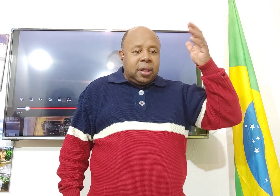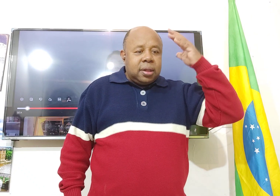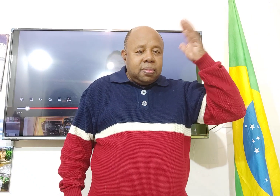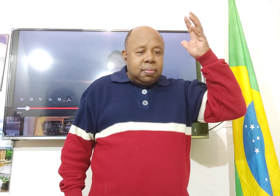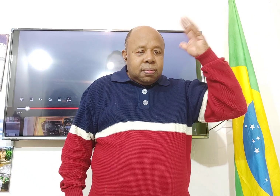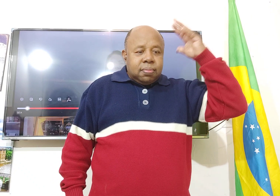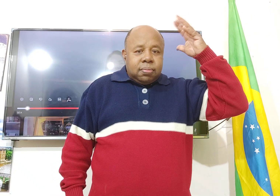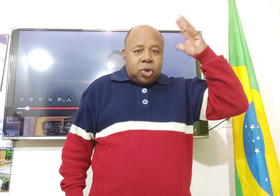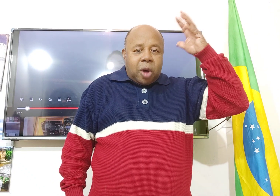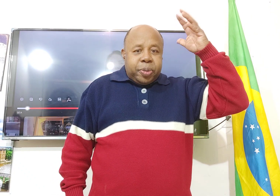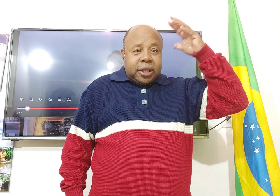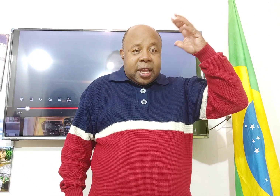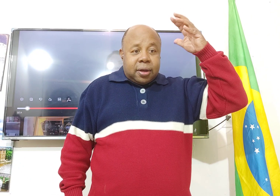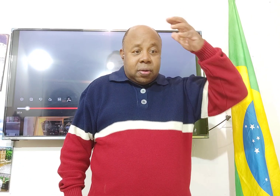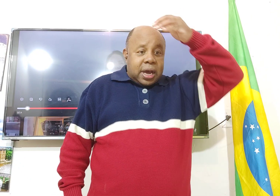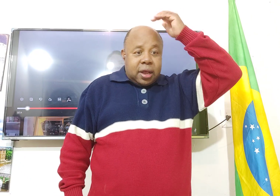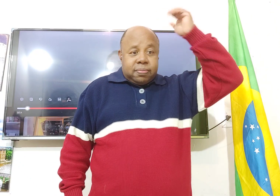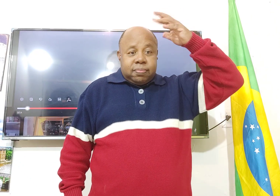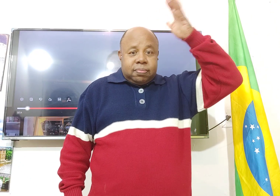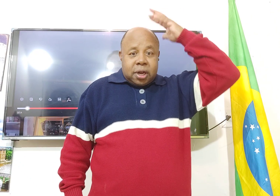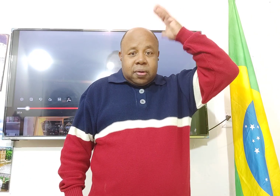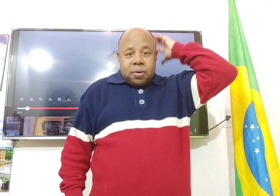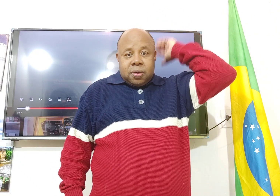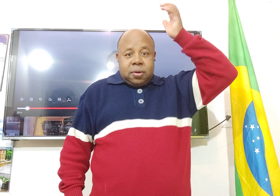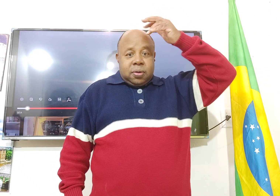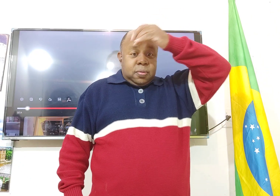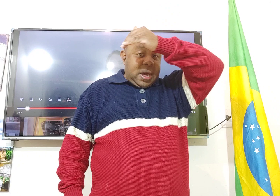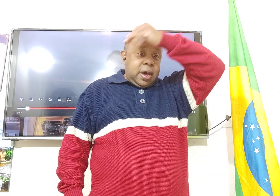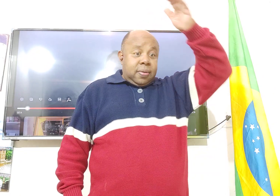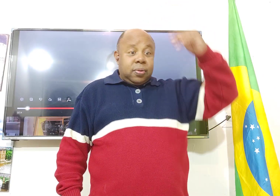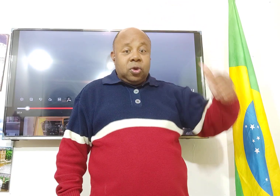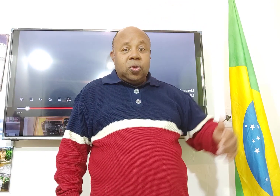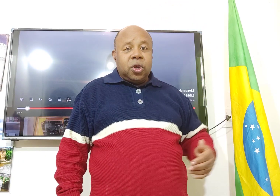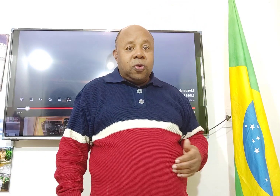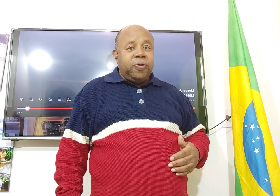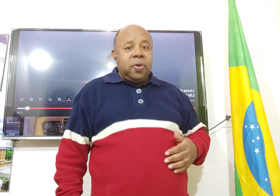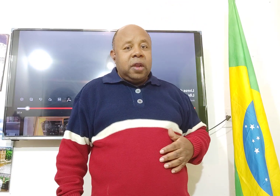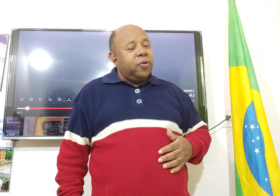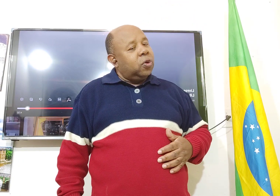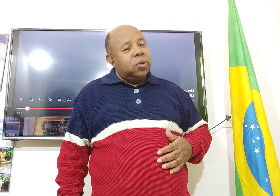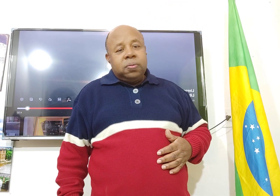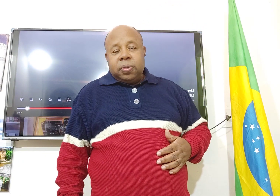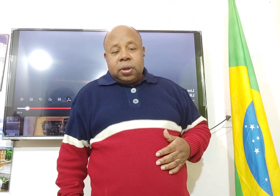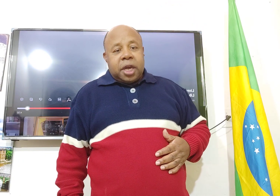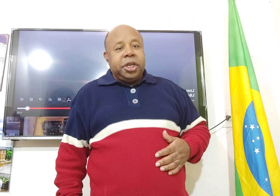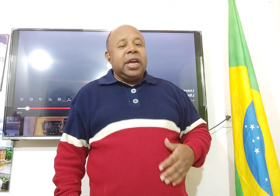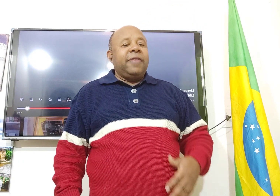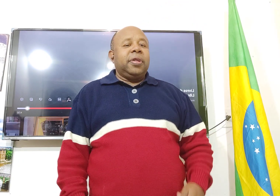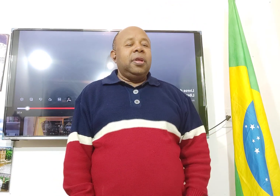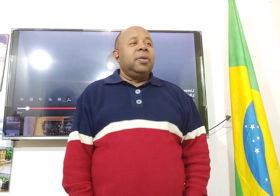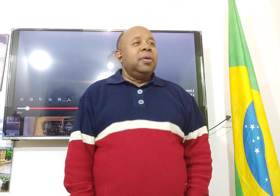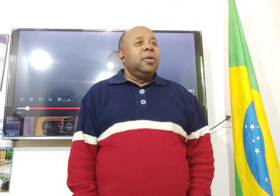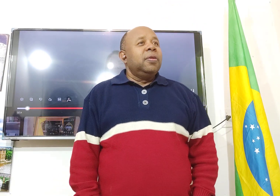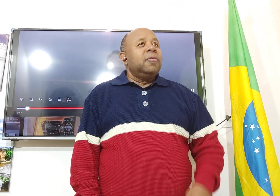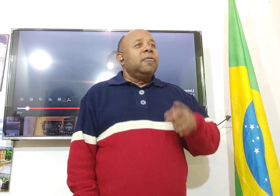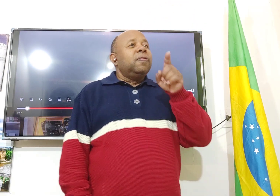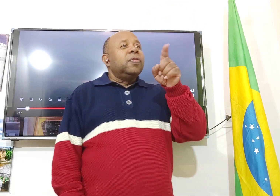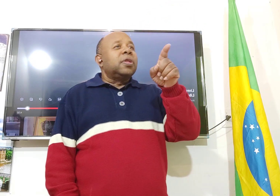mais top que tem. É o cara, entendeu? Todo mundo que ouviu ele falou. Aí chega lá e fala assim,